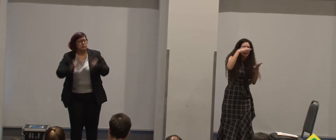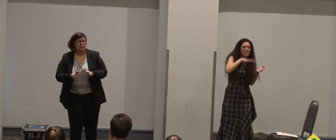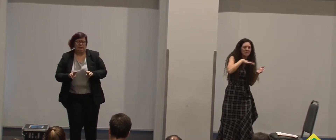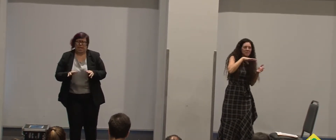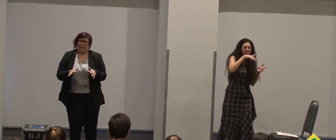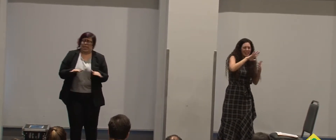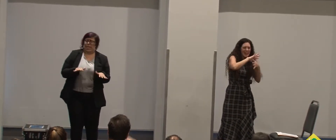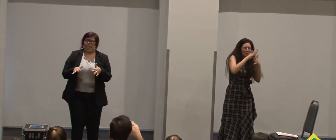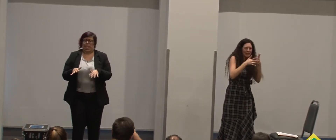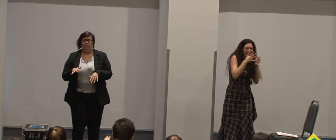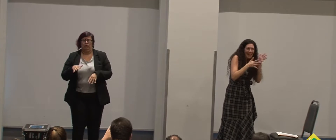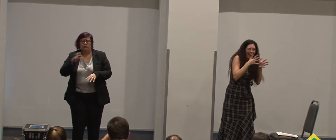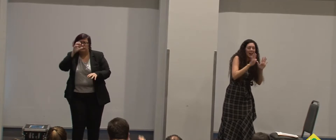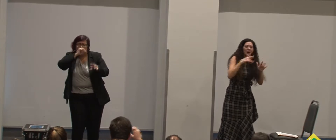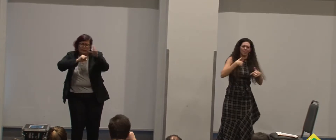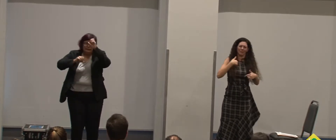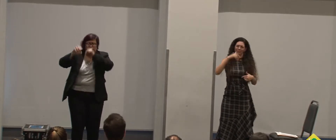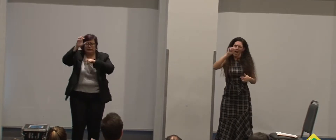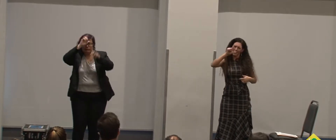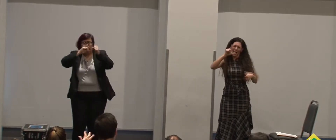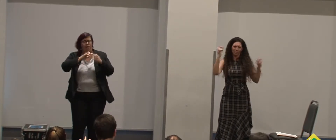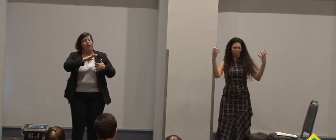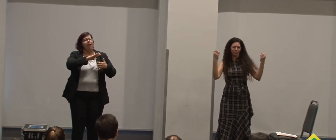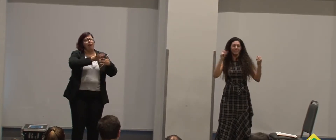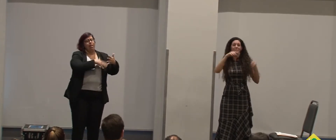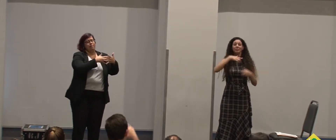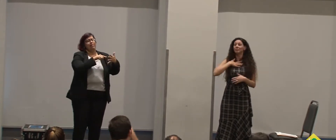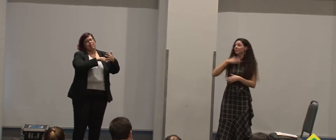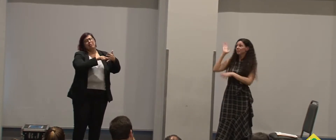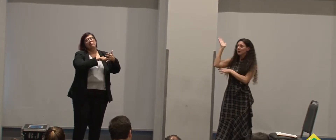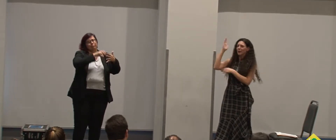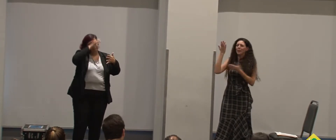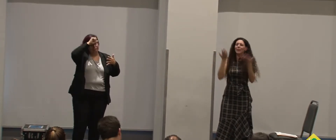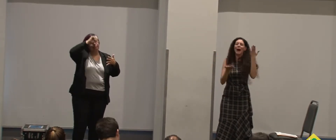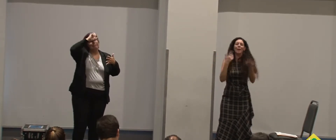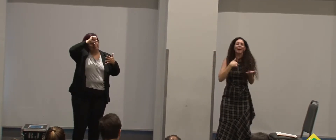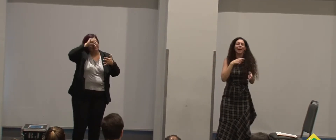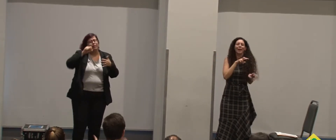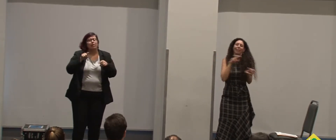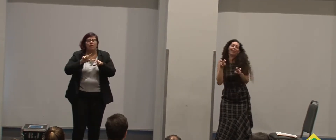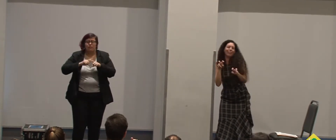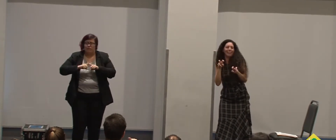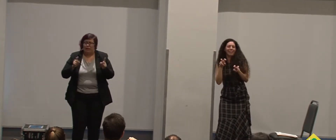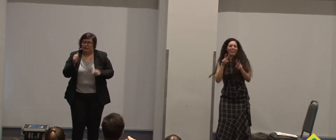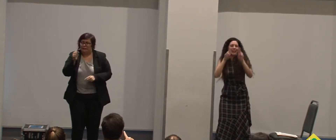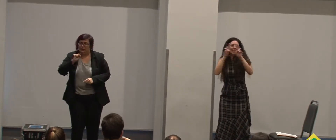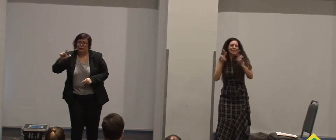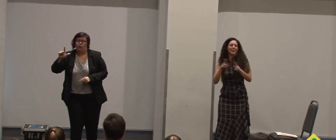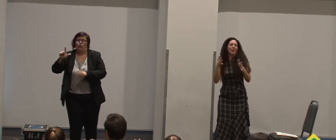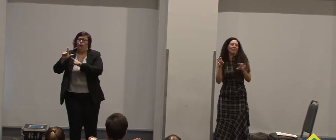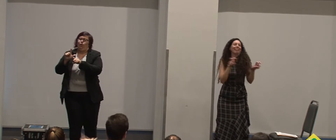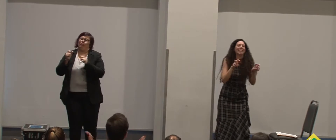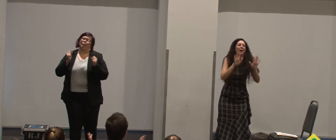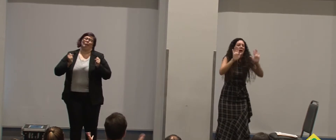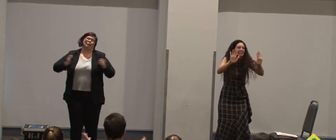aqui trazendo esta palestra para vocês. Claro que é um desafio, ainda